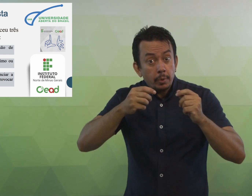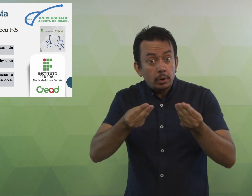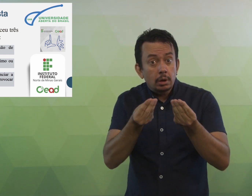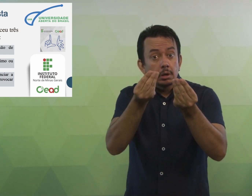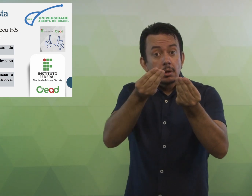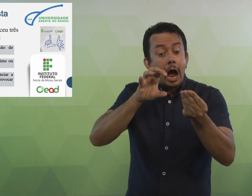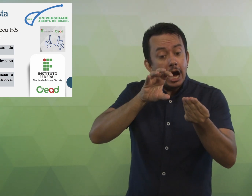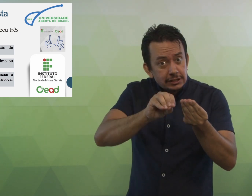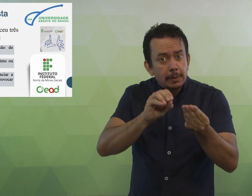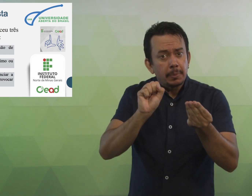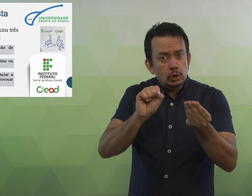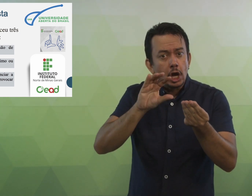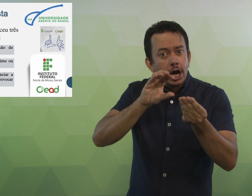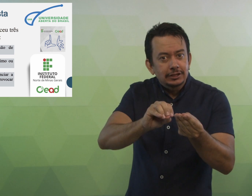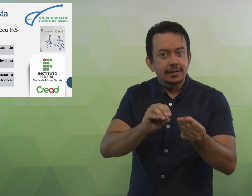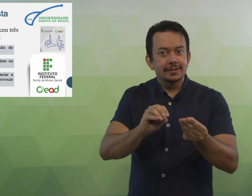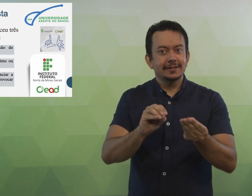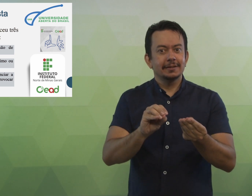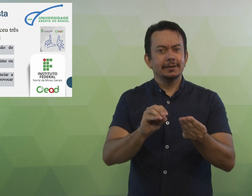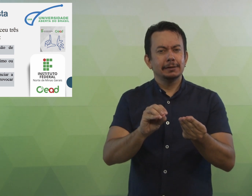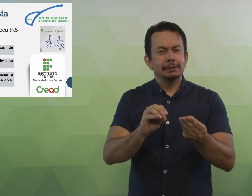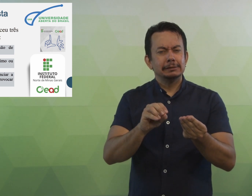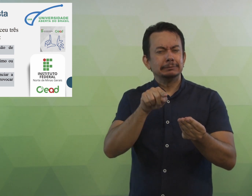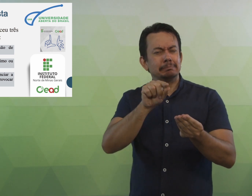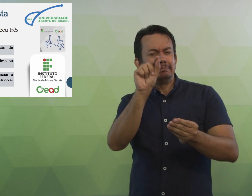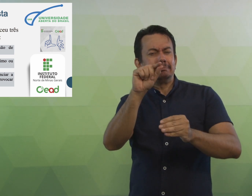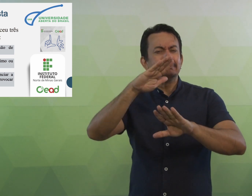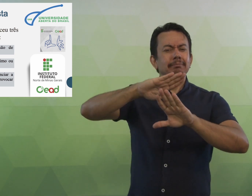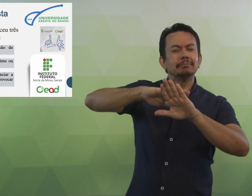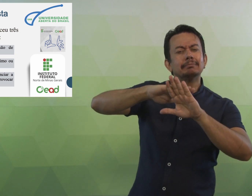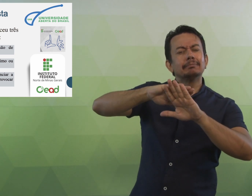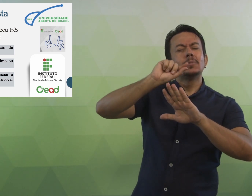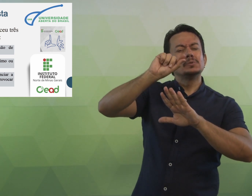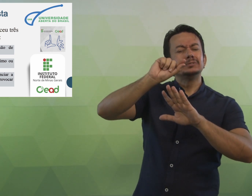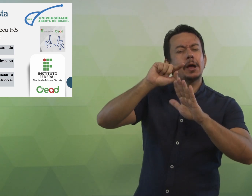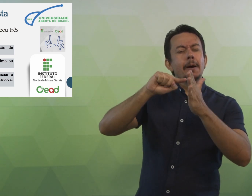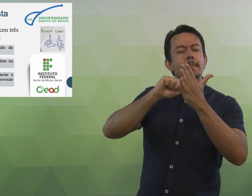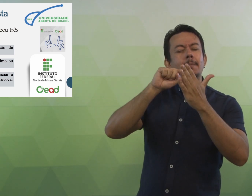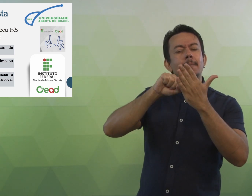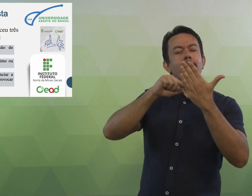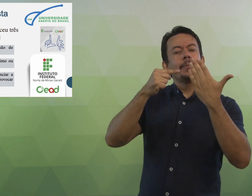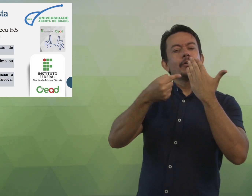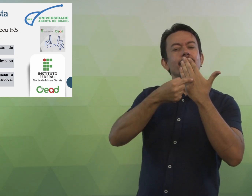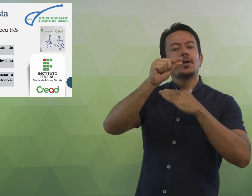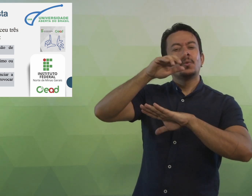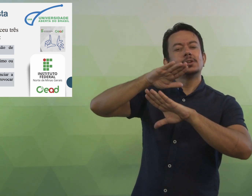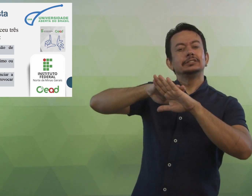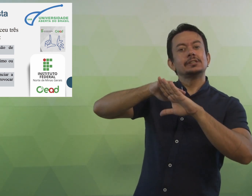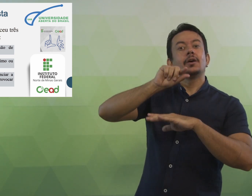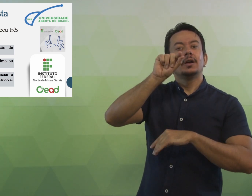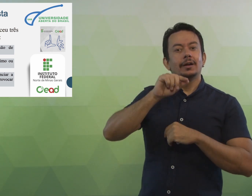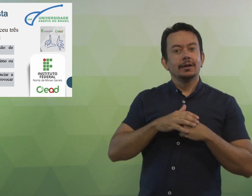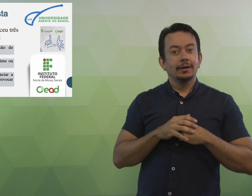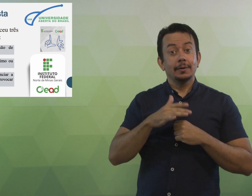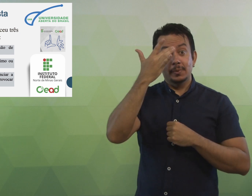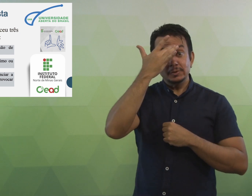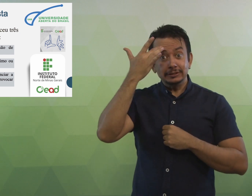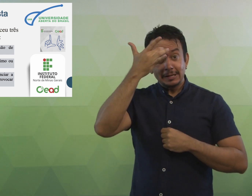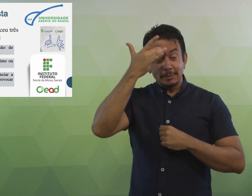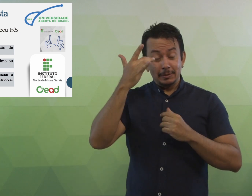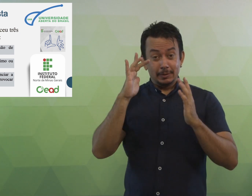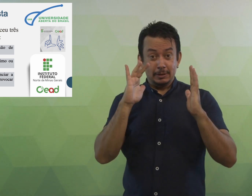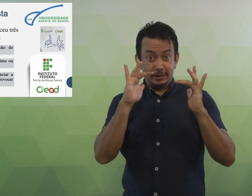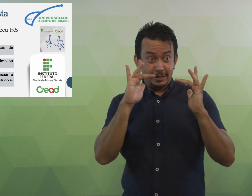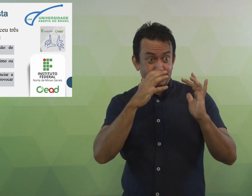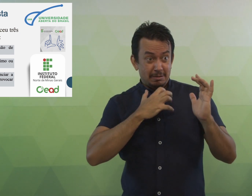bombom e falava que se seu namorado está com raiva, dá para ele um bombom. Quando ele morder esse bombom, ele